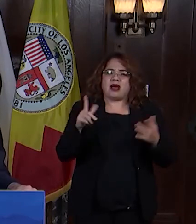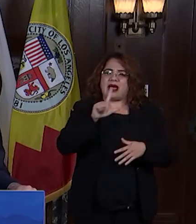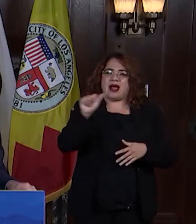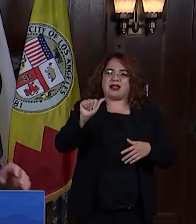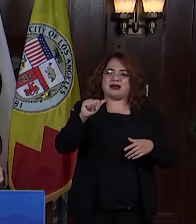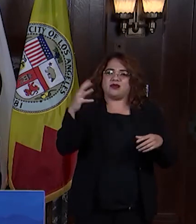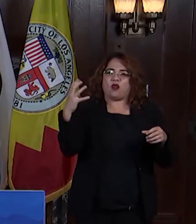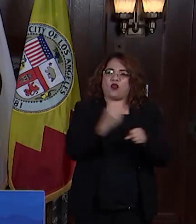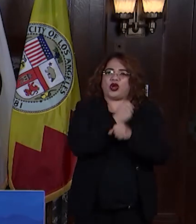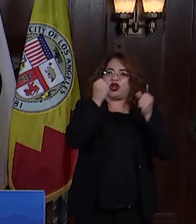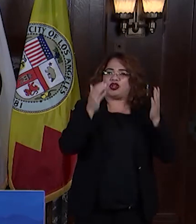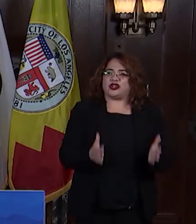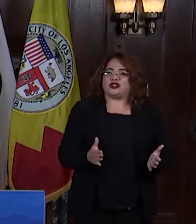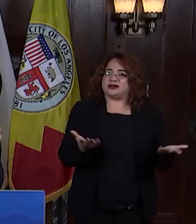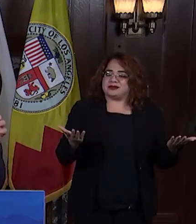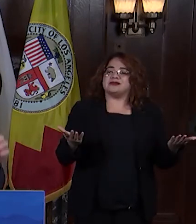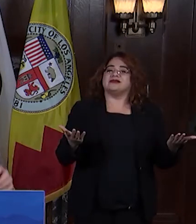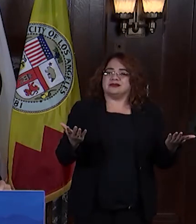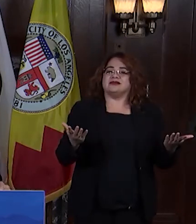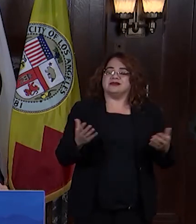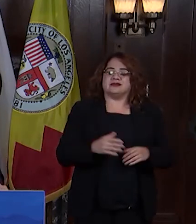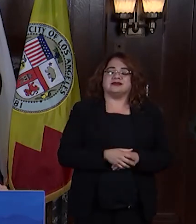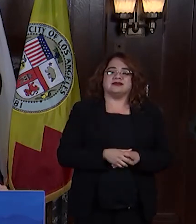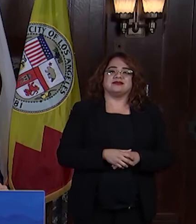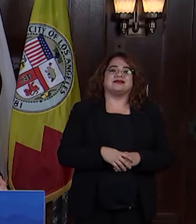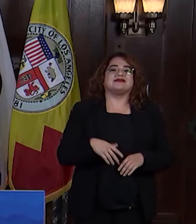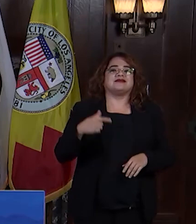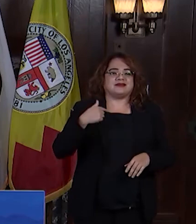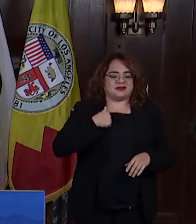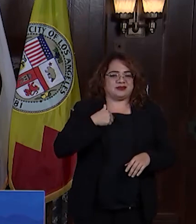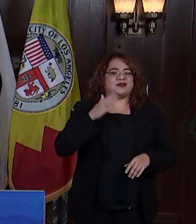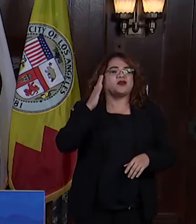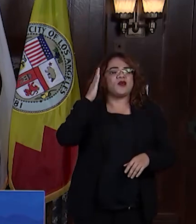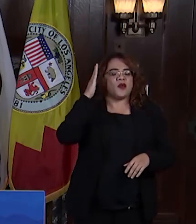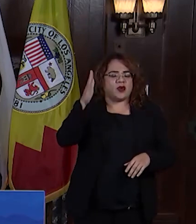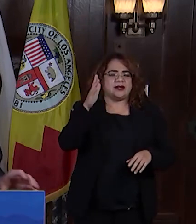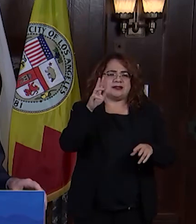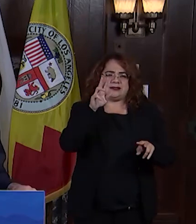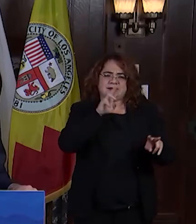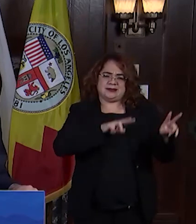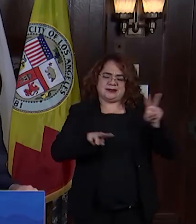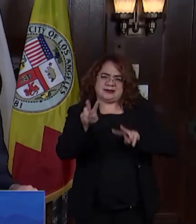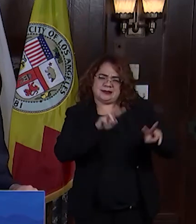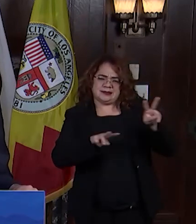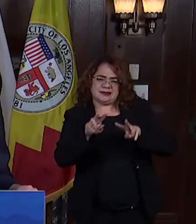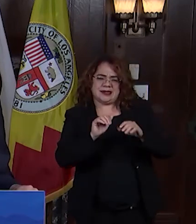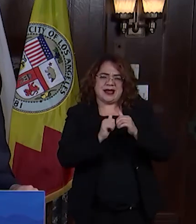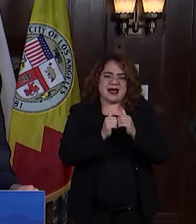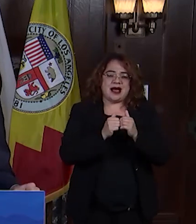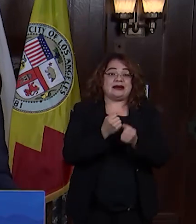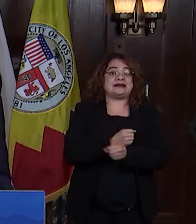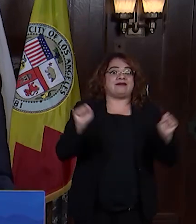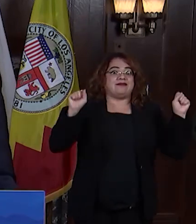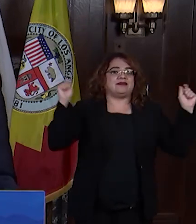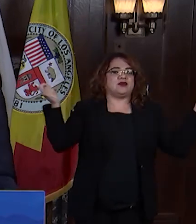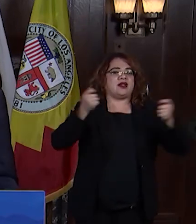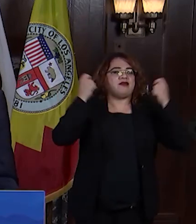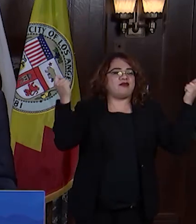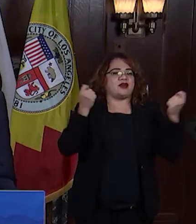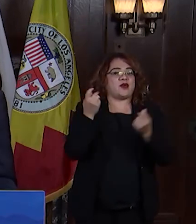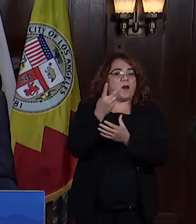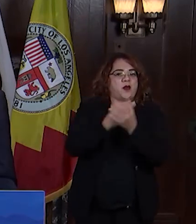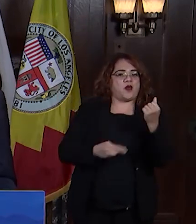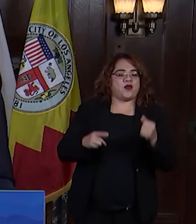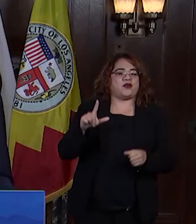año, y les prometo que encontraremos una manera segura de celebrarlos. Igual que